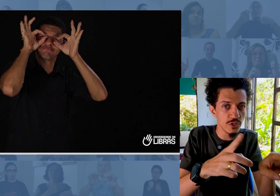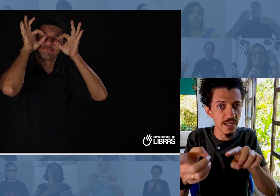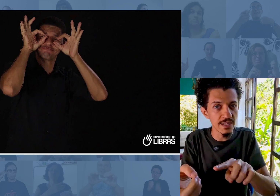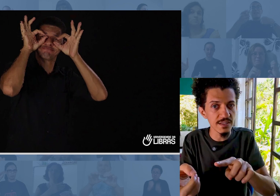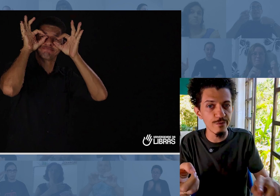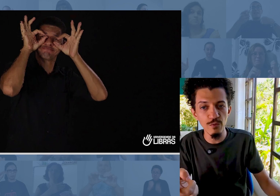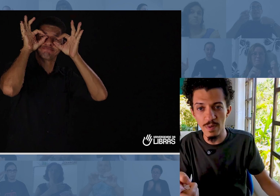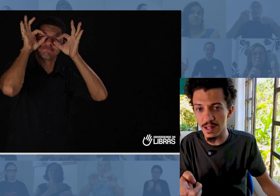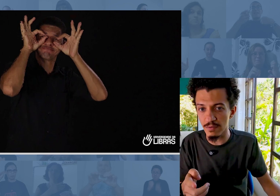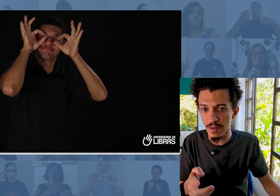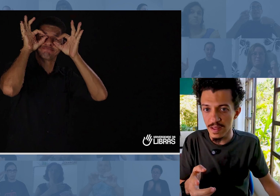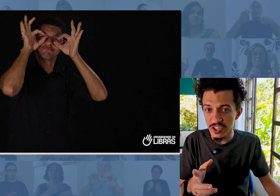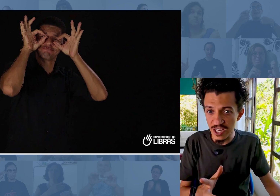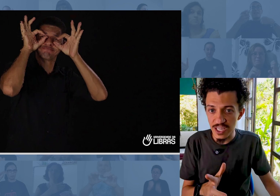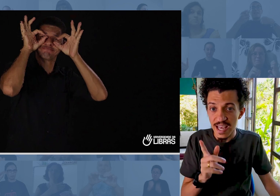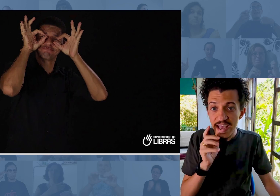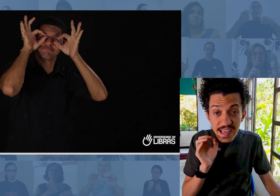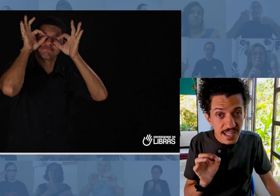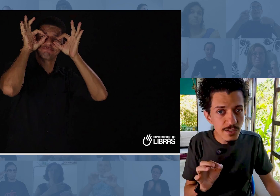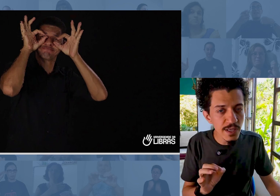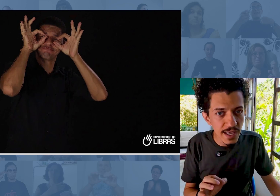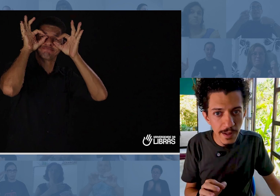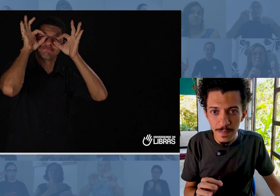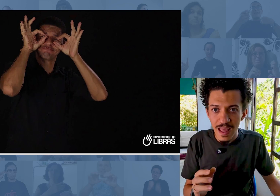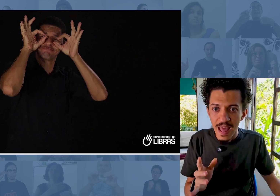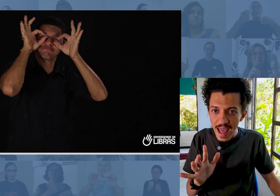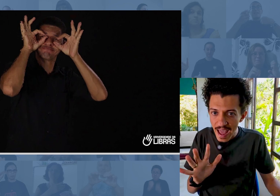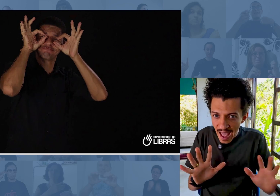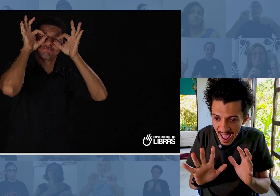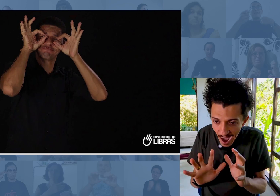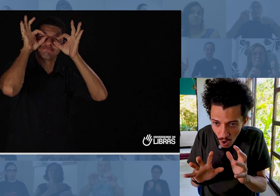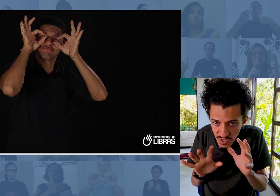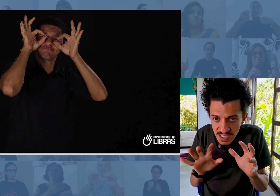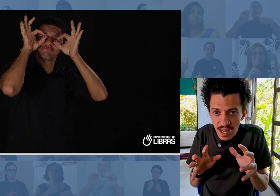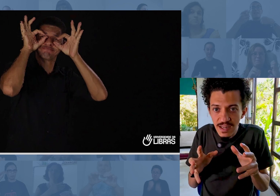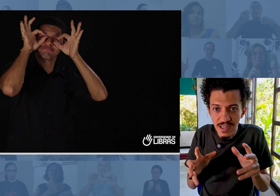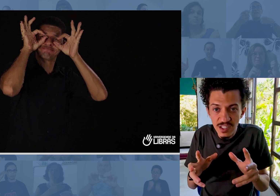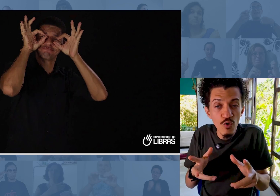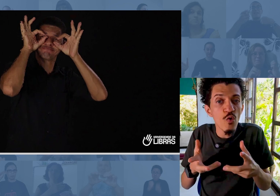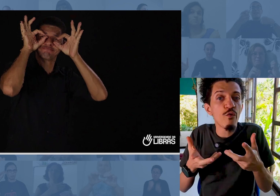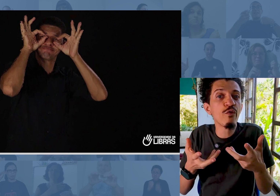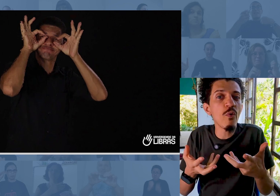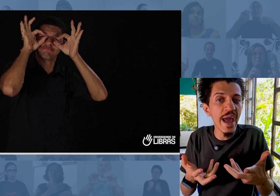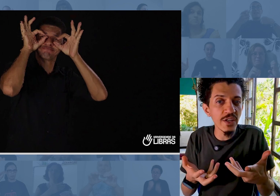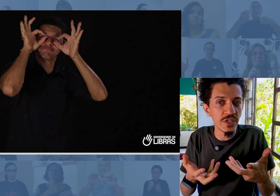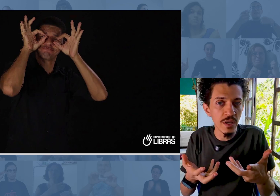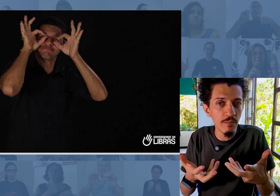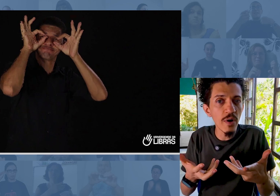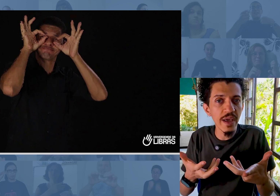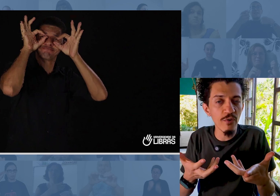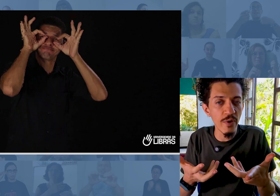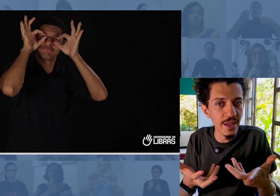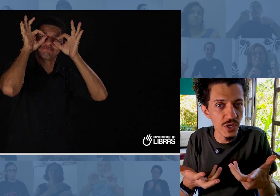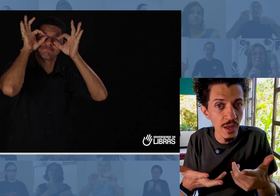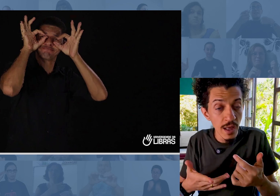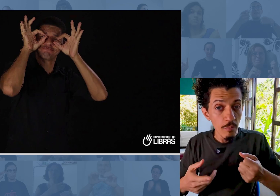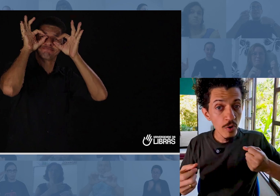quem está sendo filmado. Gente, isso aqui é a real sinalização fluente. Por que fluente? Porque ela